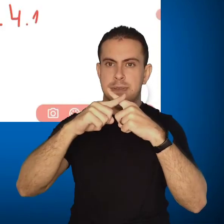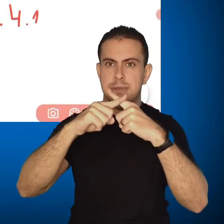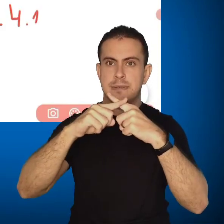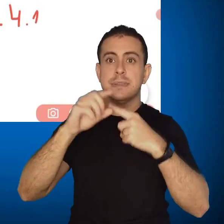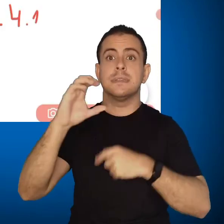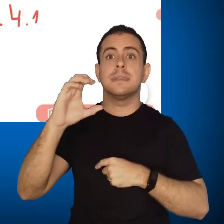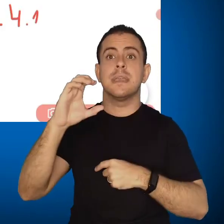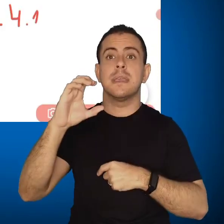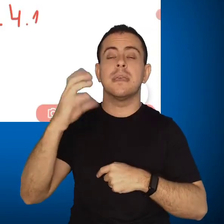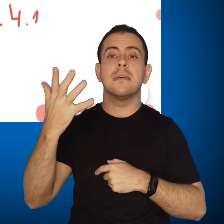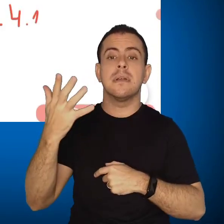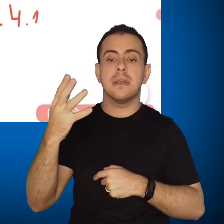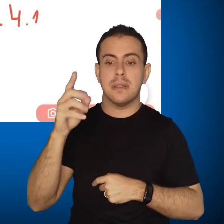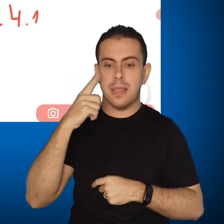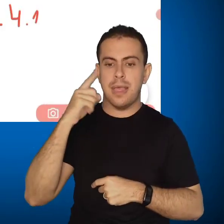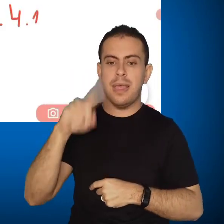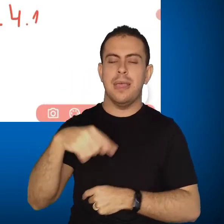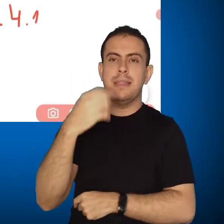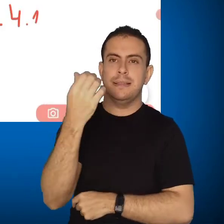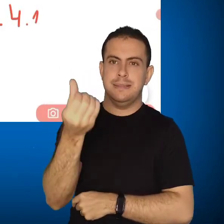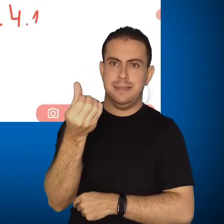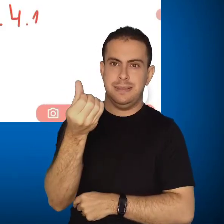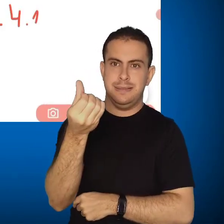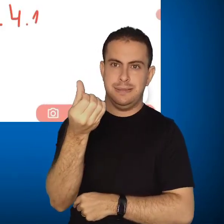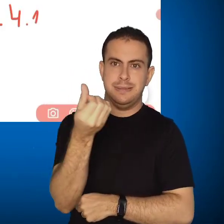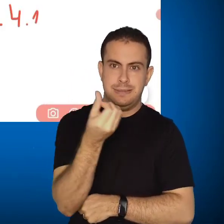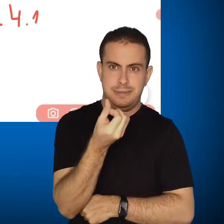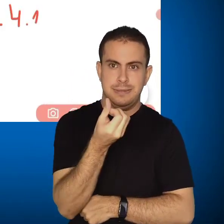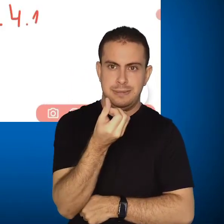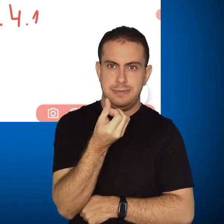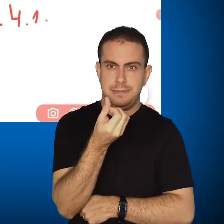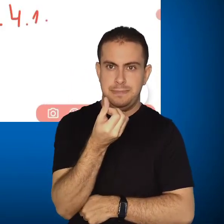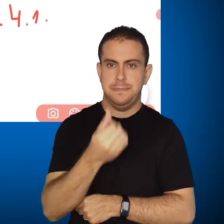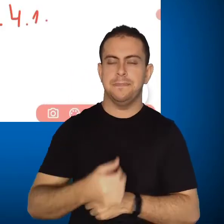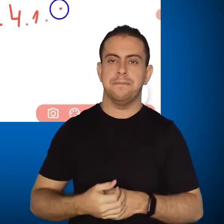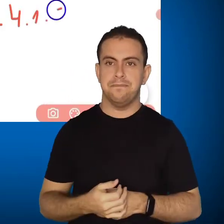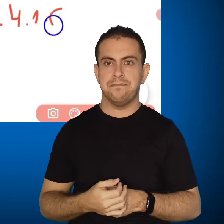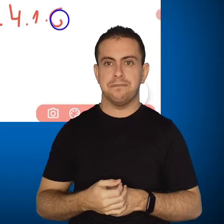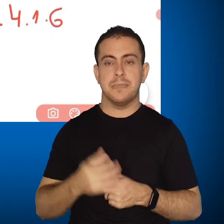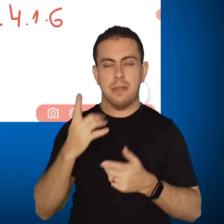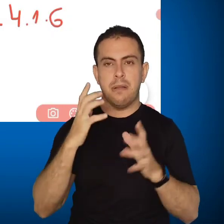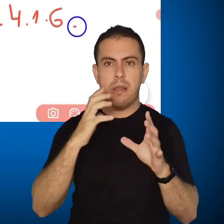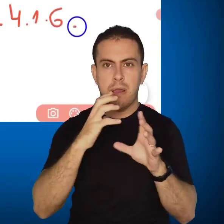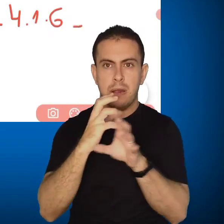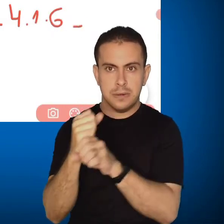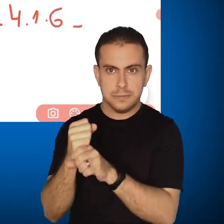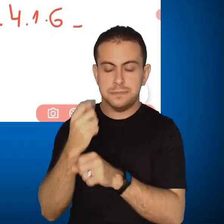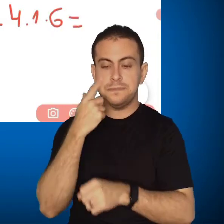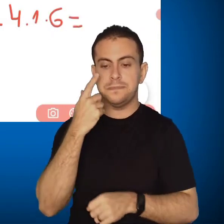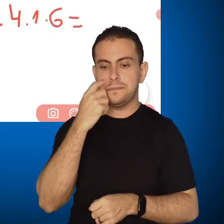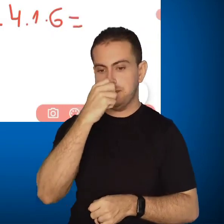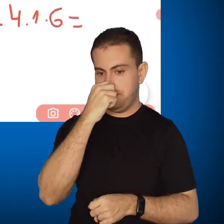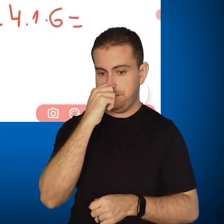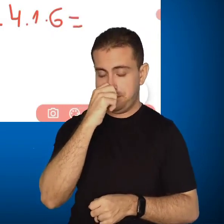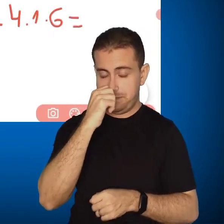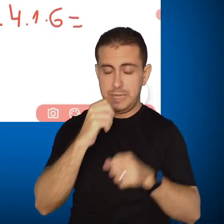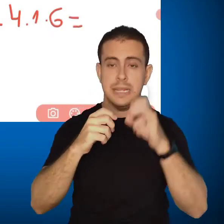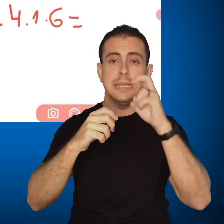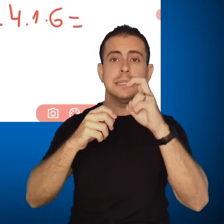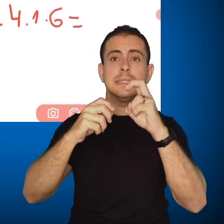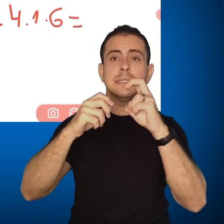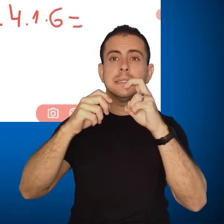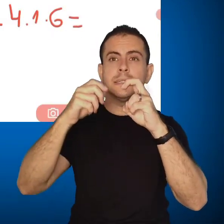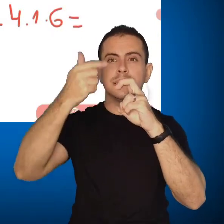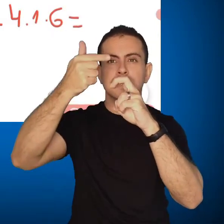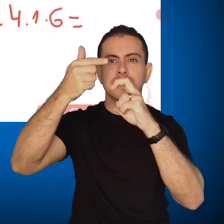Vezes o valor do c, que você está vendo aqui que o c é 6. Então faz essa continha, vamos lá, rapidão, olha. 5 ao